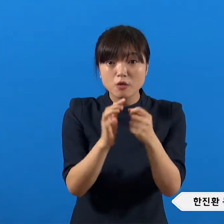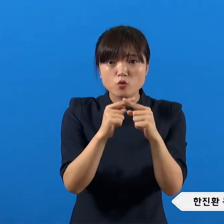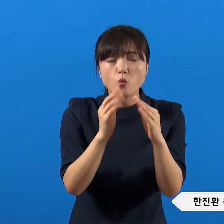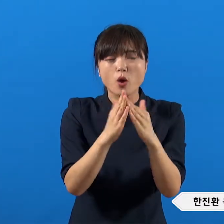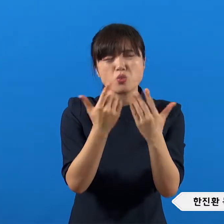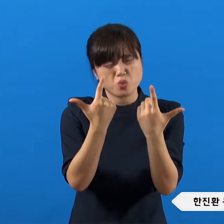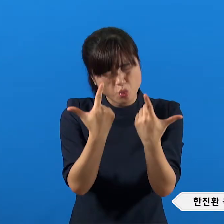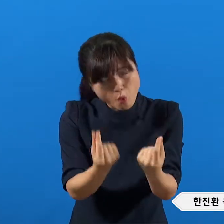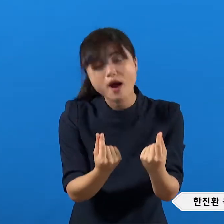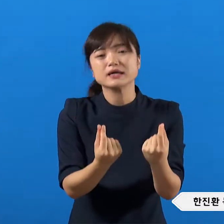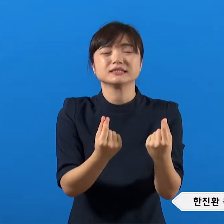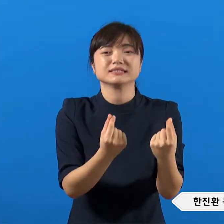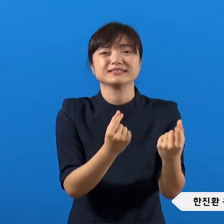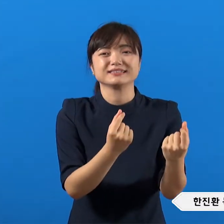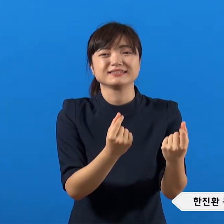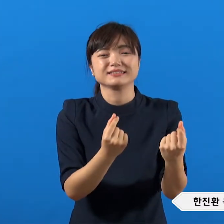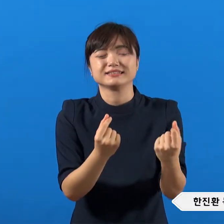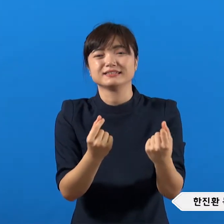건강해지는 것이죠.